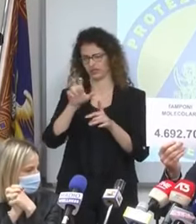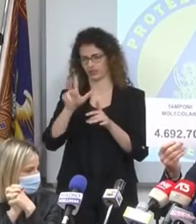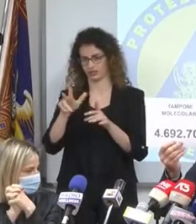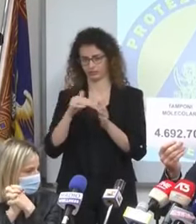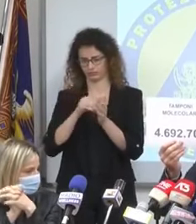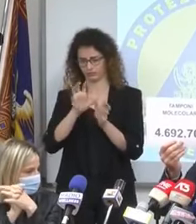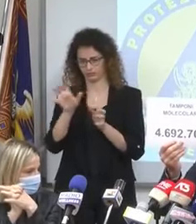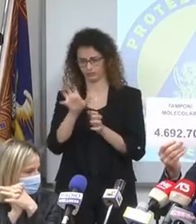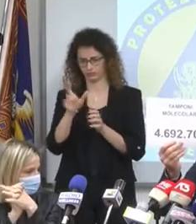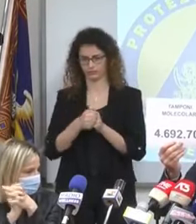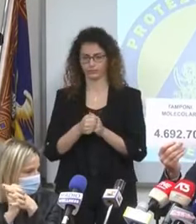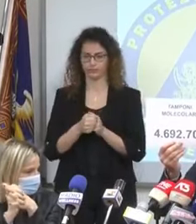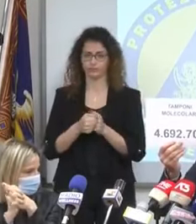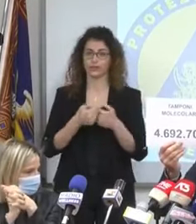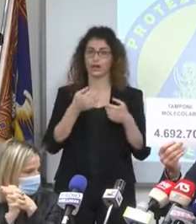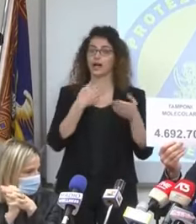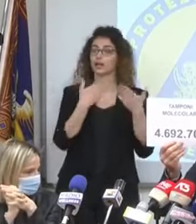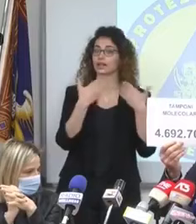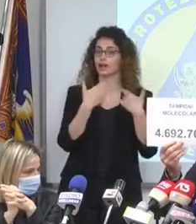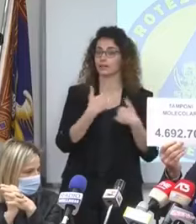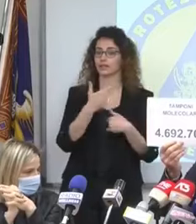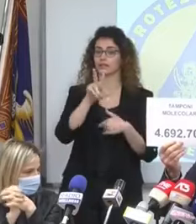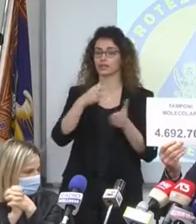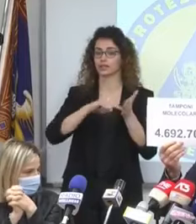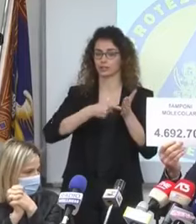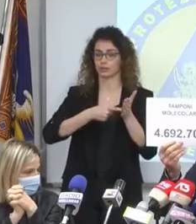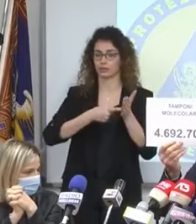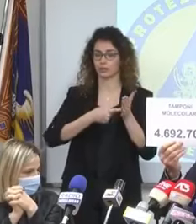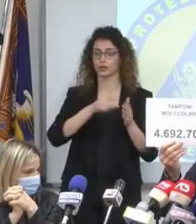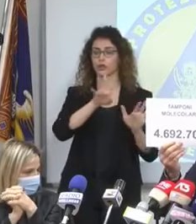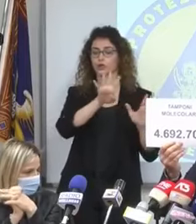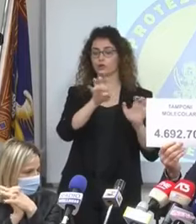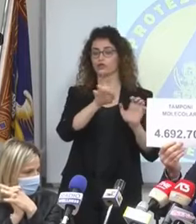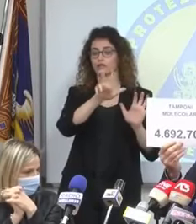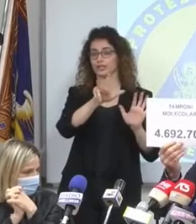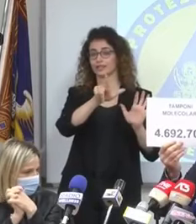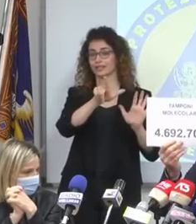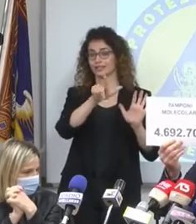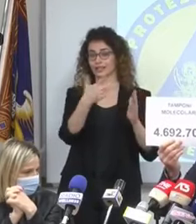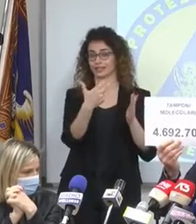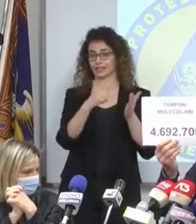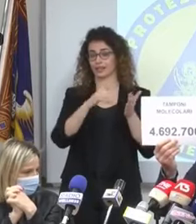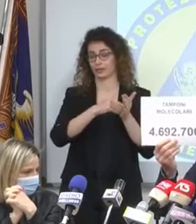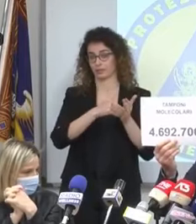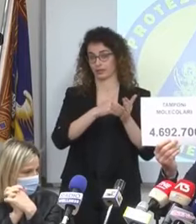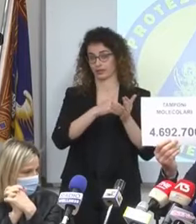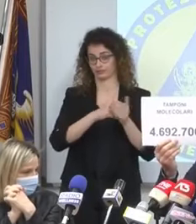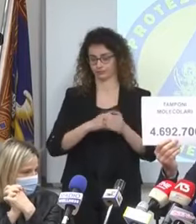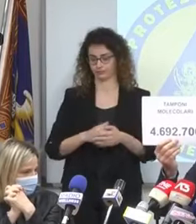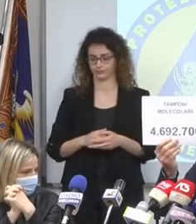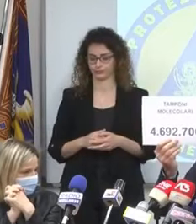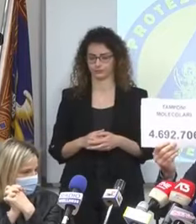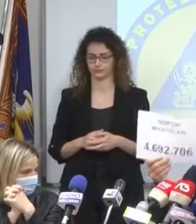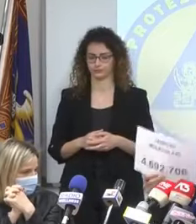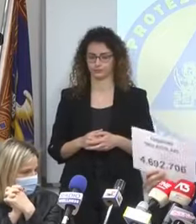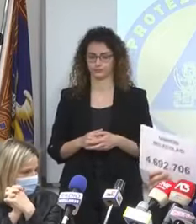4.693.000 di fatto, e test rapidi 3.997.000, sono 3.400.000.